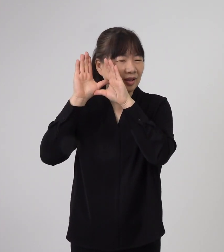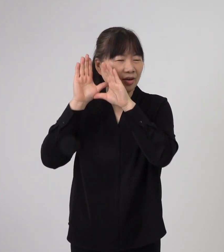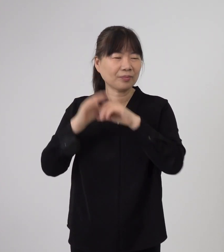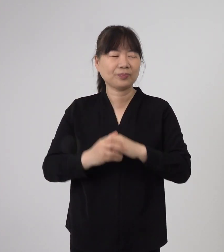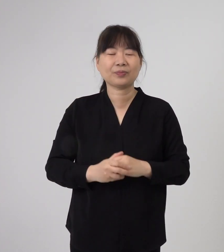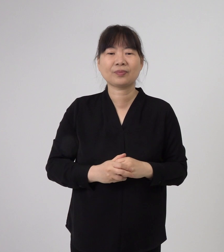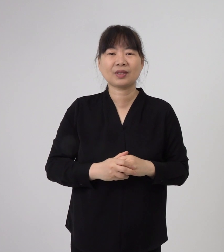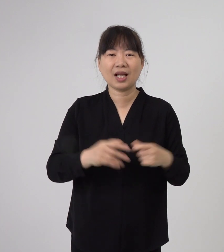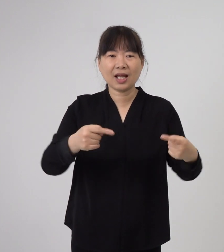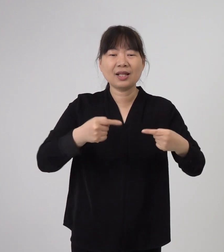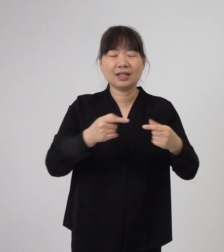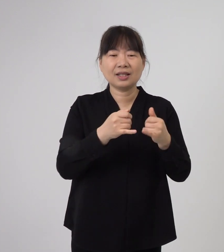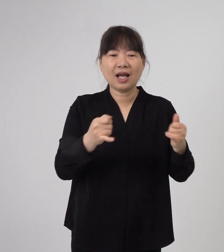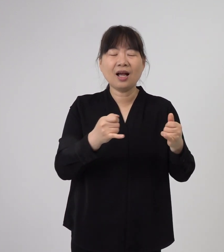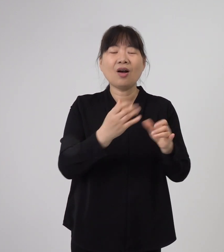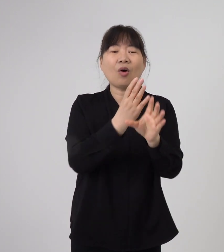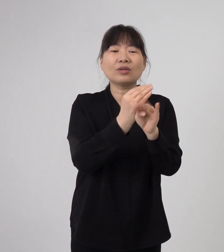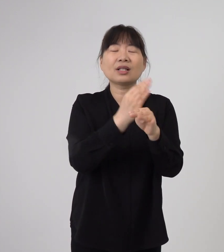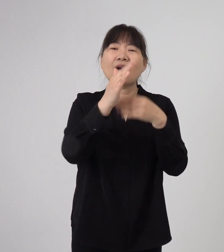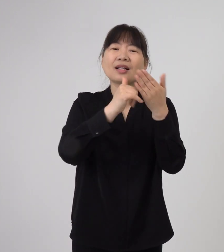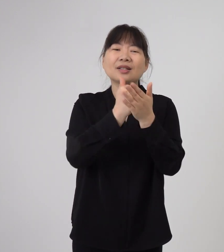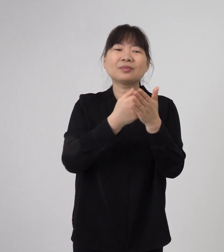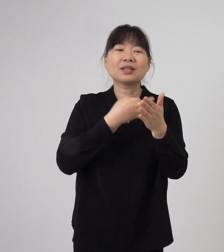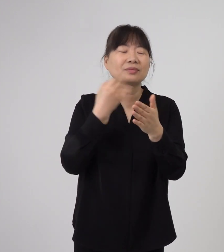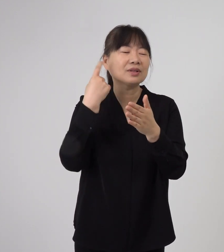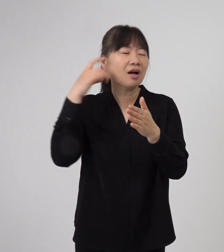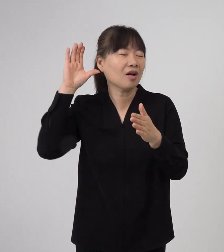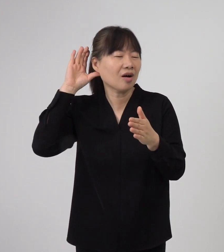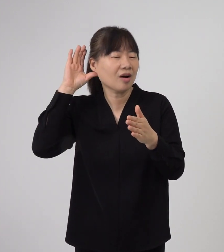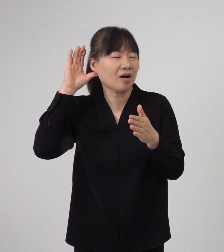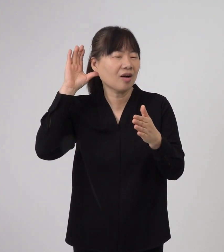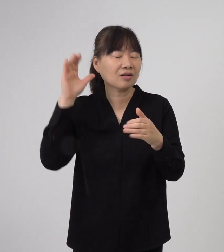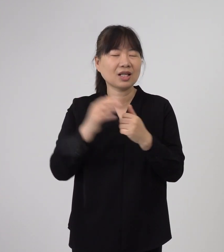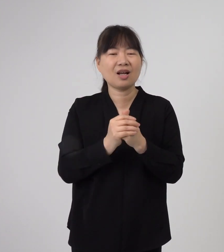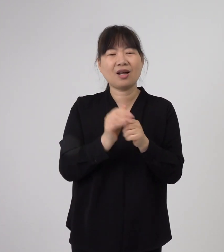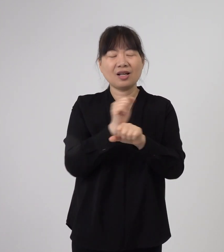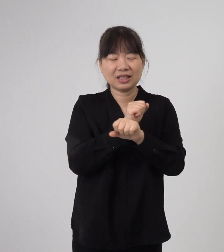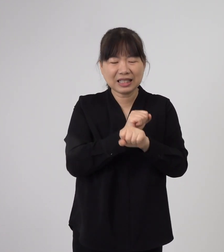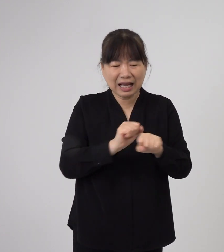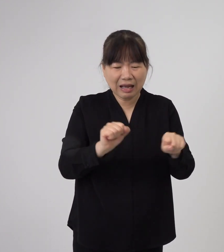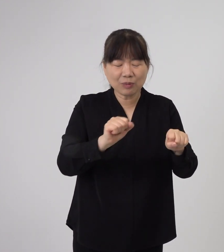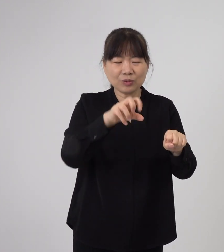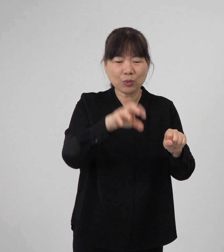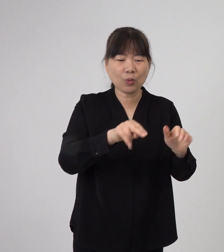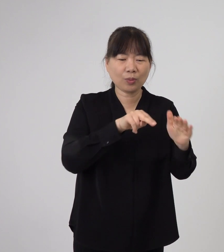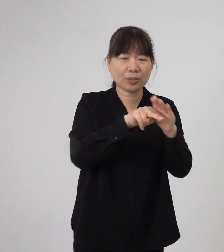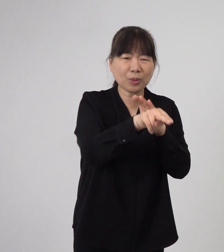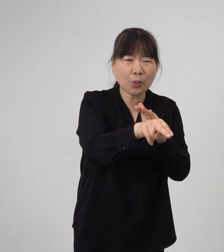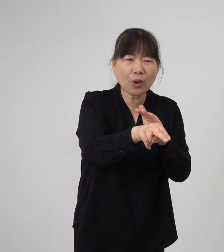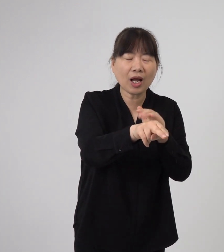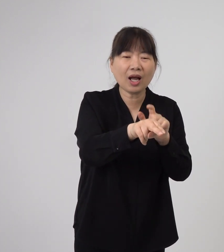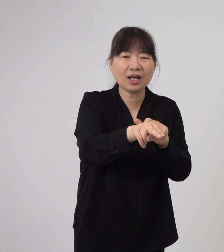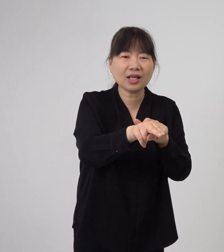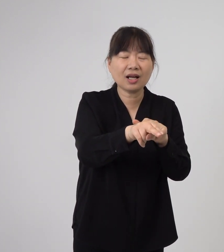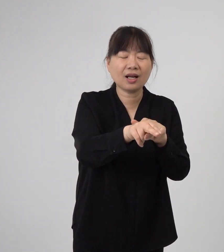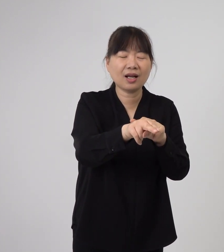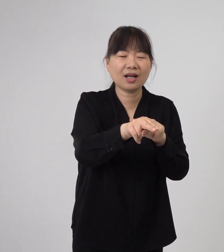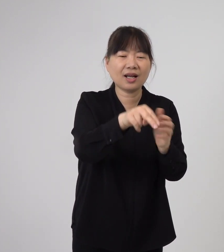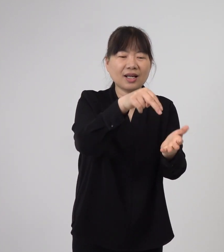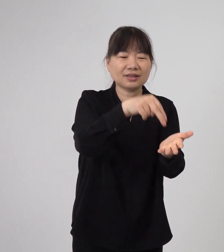언제 하나님의 음성을 듣습니까? 광야에 도망가 굴 앞에 세워져서 세미한 소리